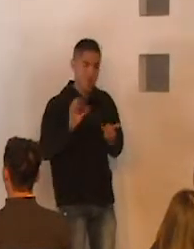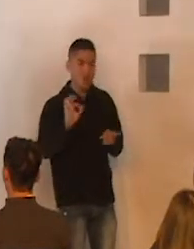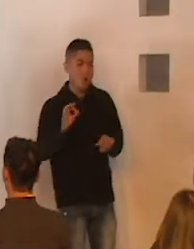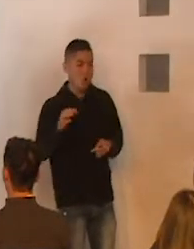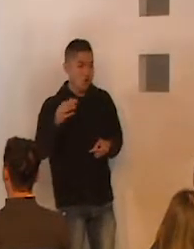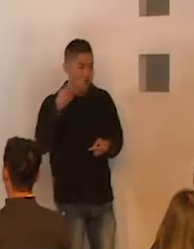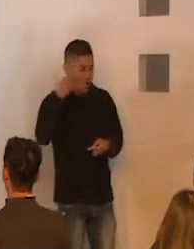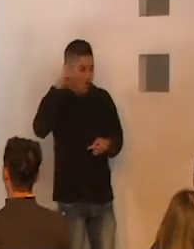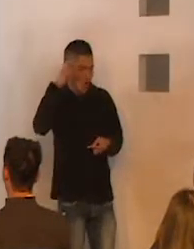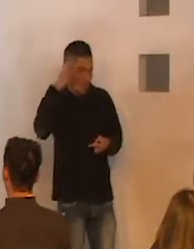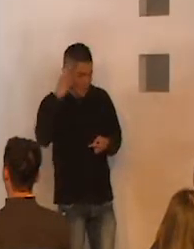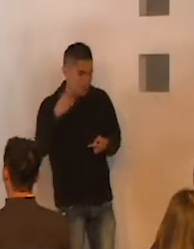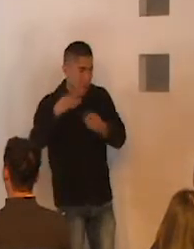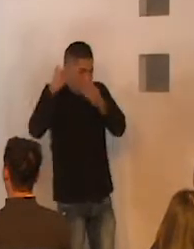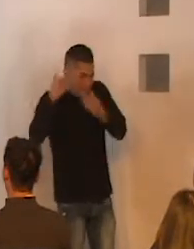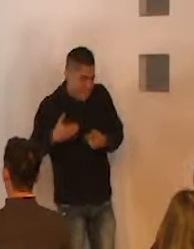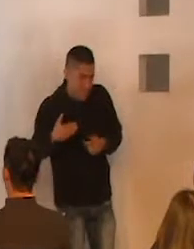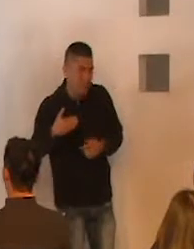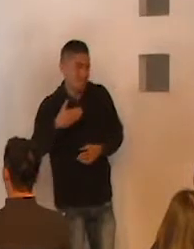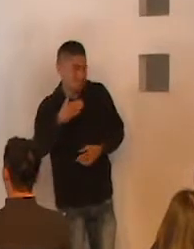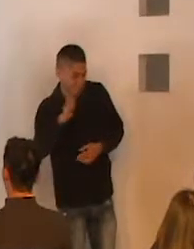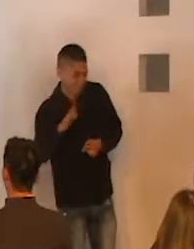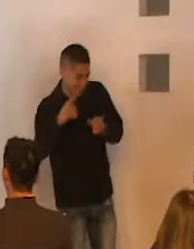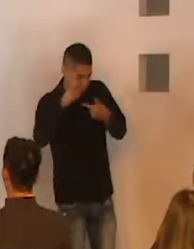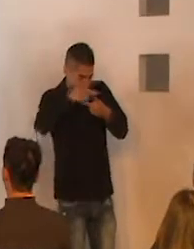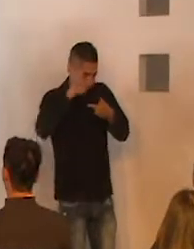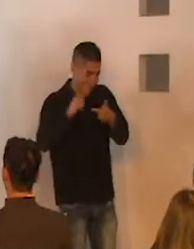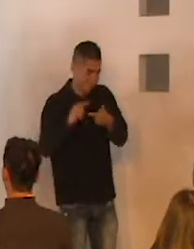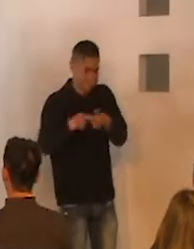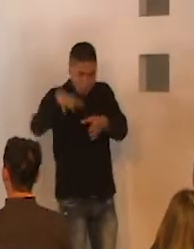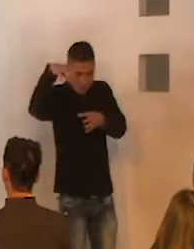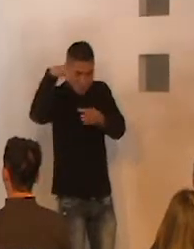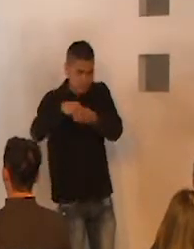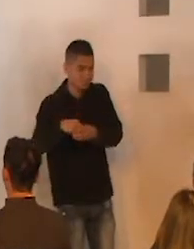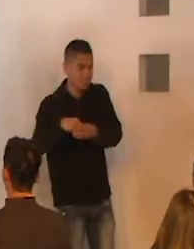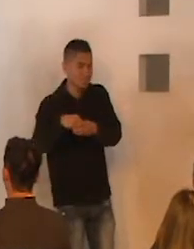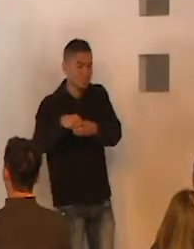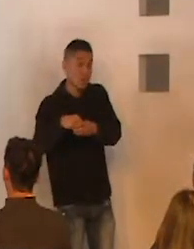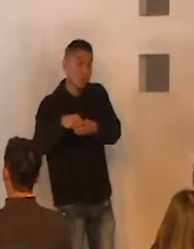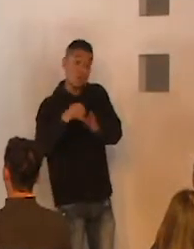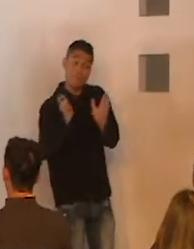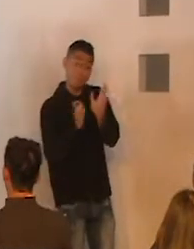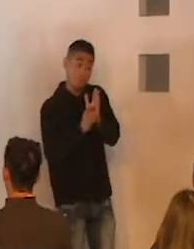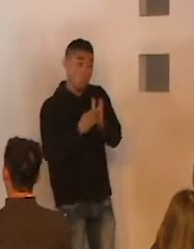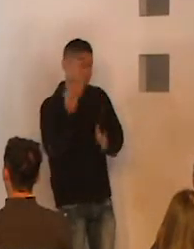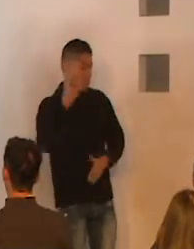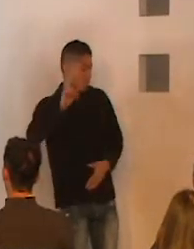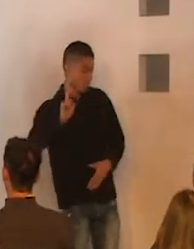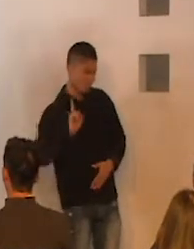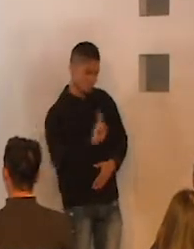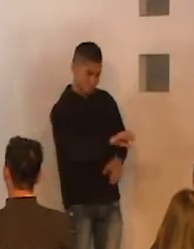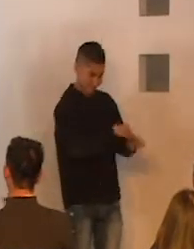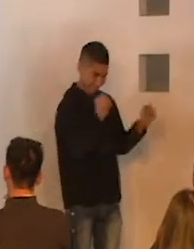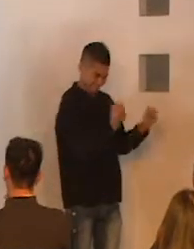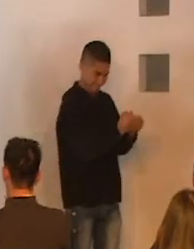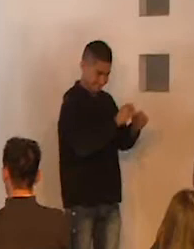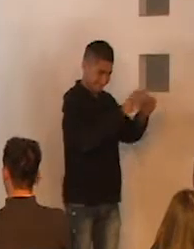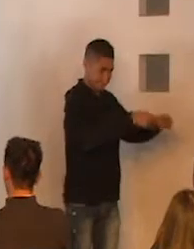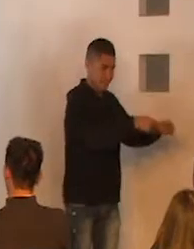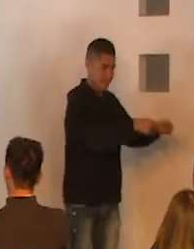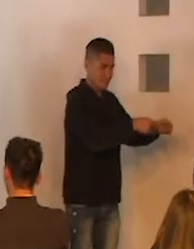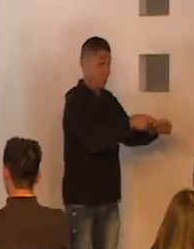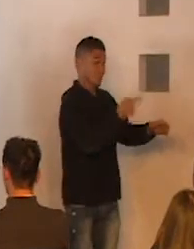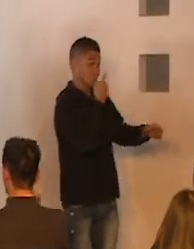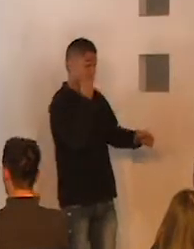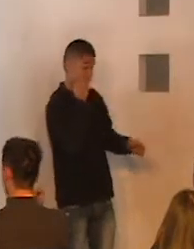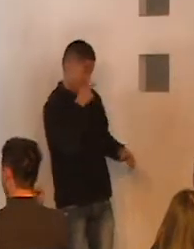deficiencia cognitiva leve, moderada, pero pues si entramos al detalle y en la práctica en el aula, un niño con síndrome de Down pues es